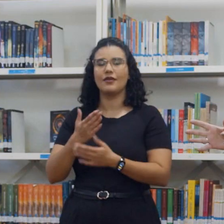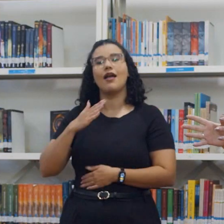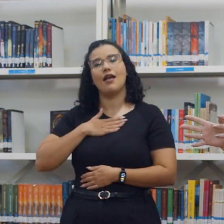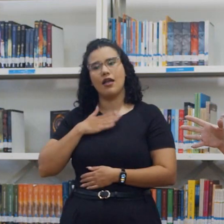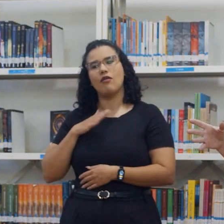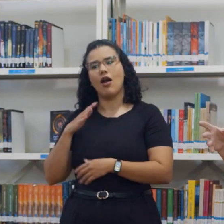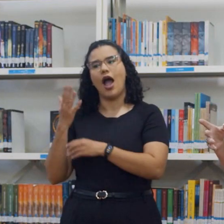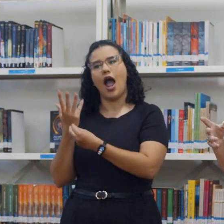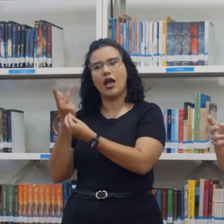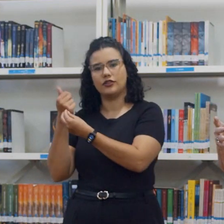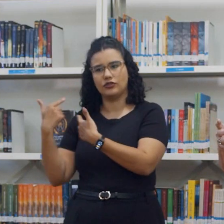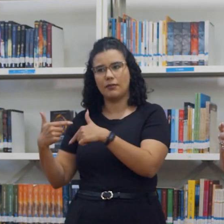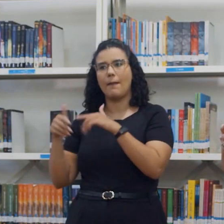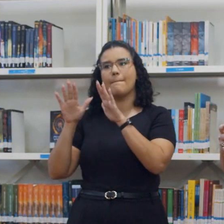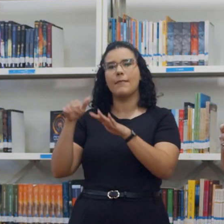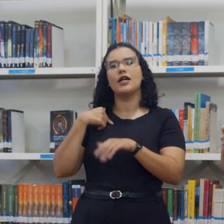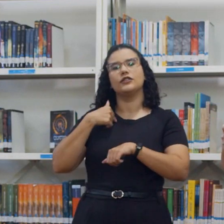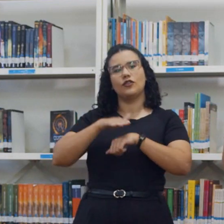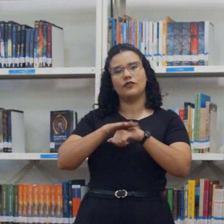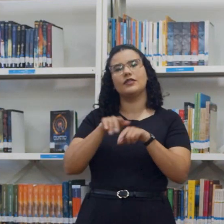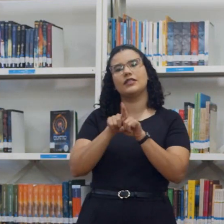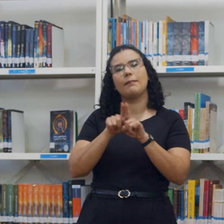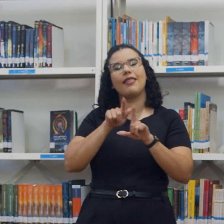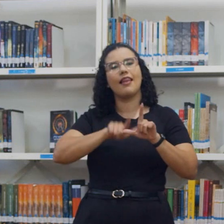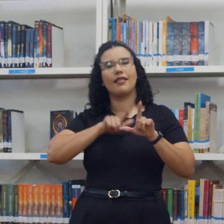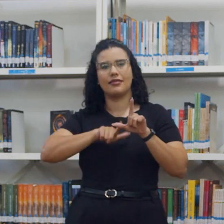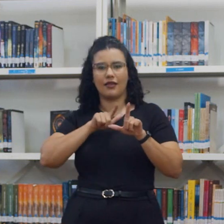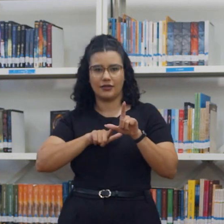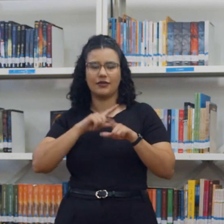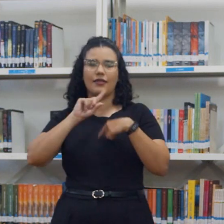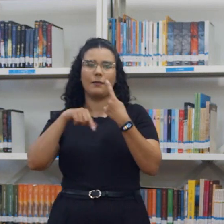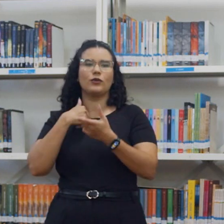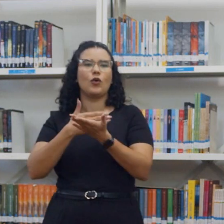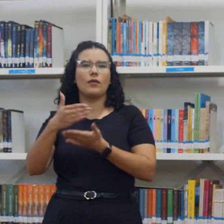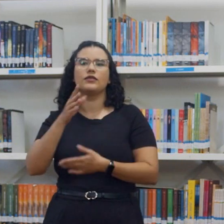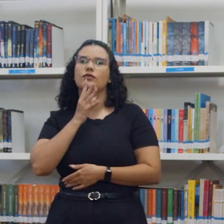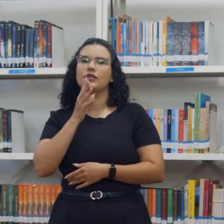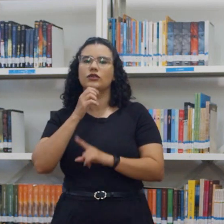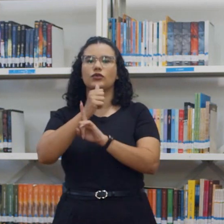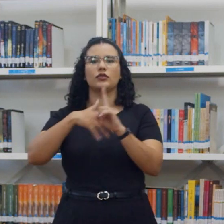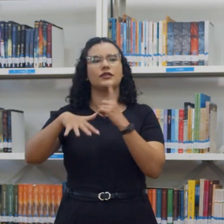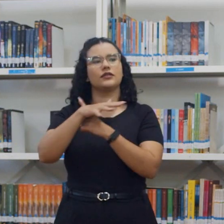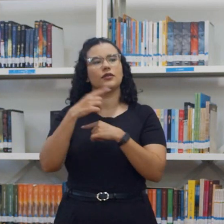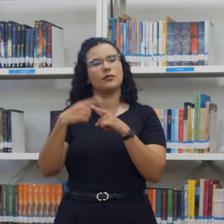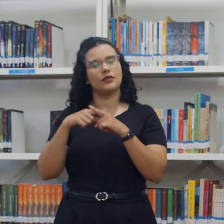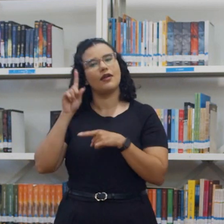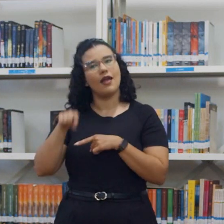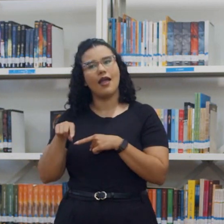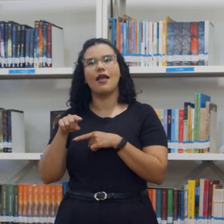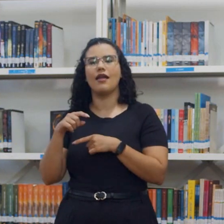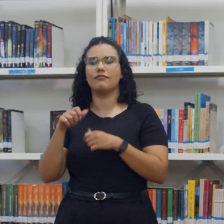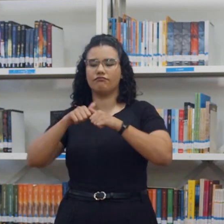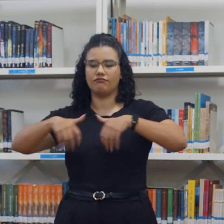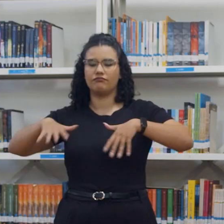letras também. E aí que eu fui conhecer a semiótica social, porque era uma cadeira dentro da faculdade de